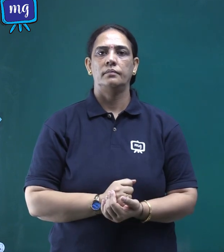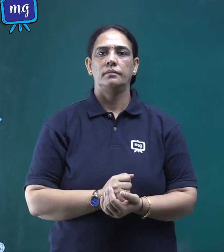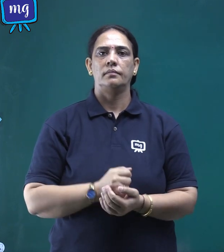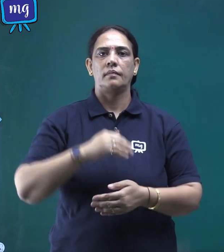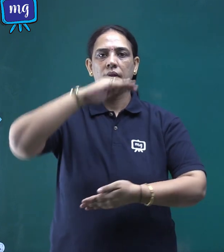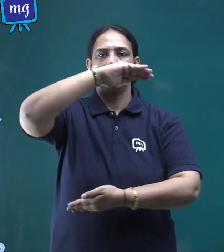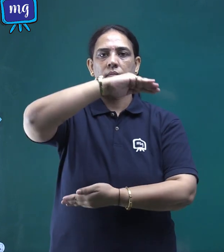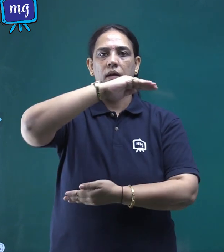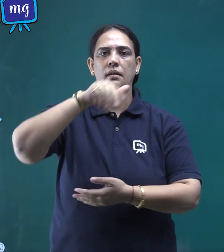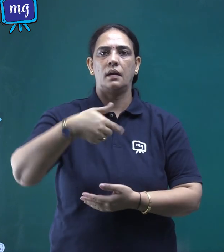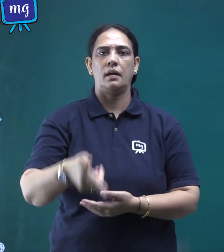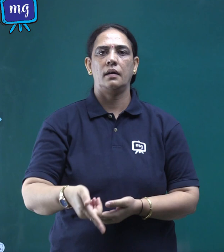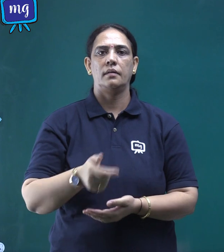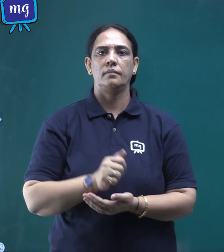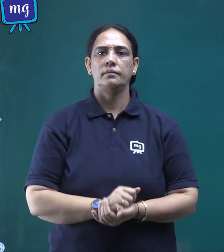समांतर हैं।